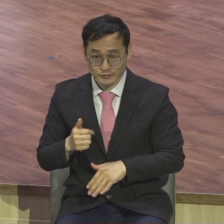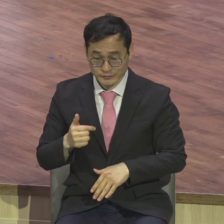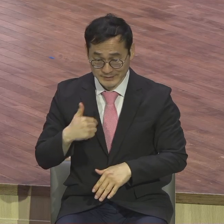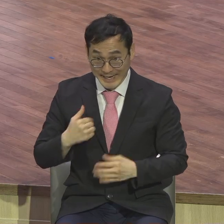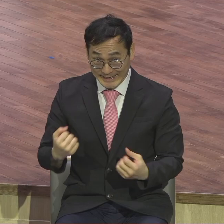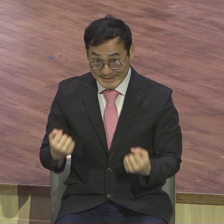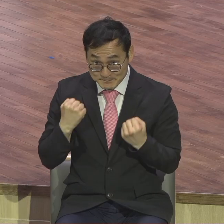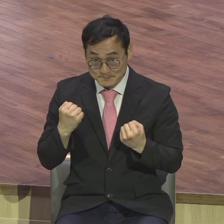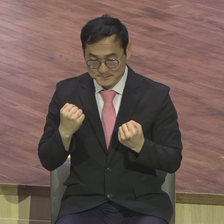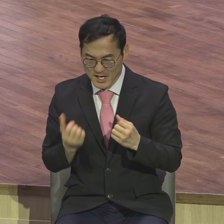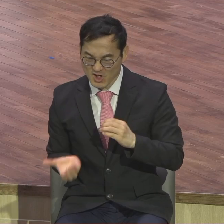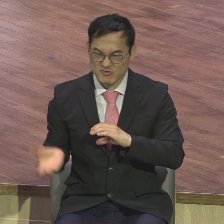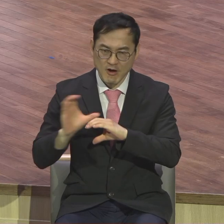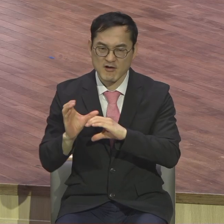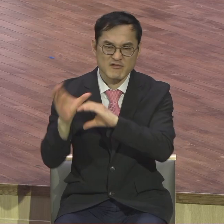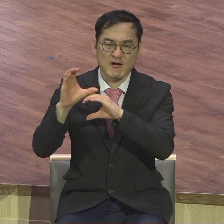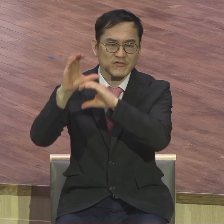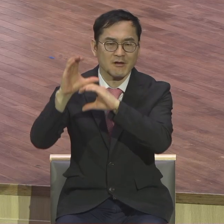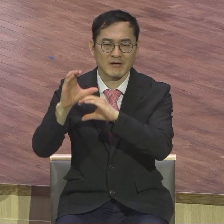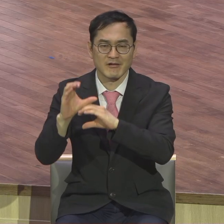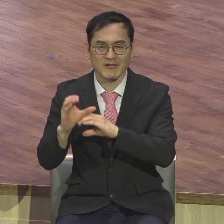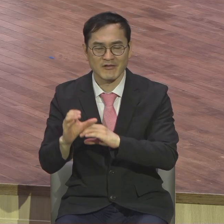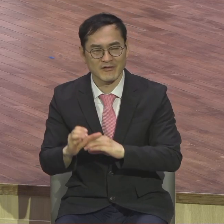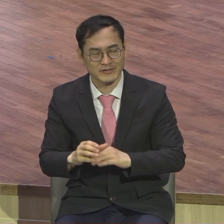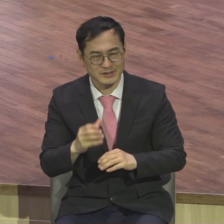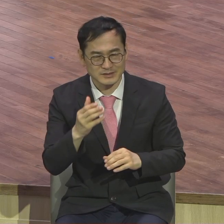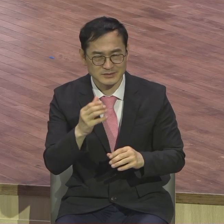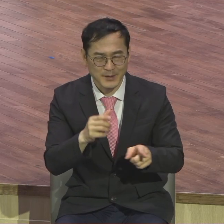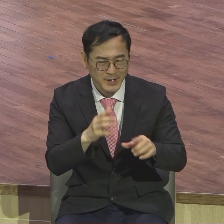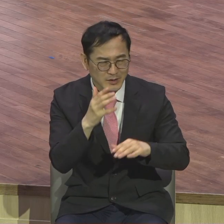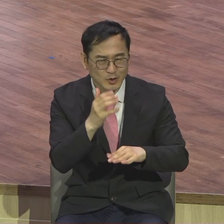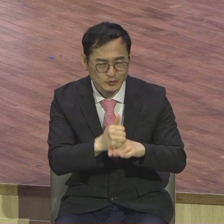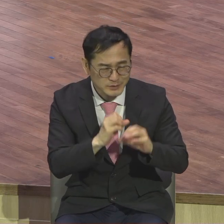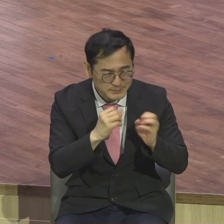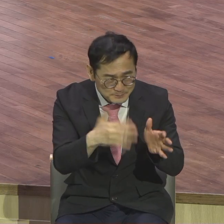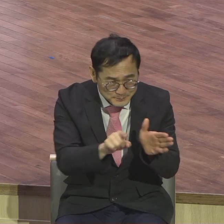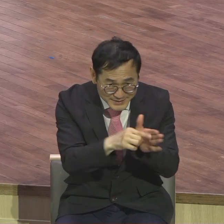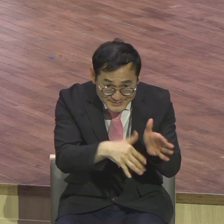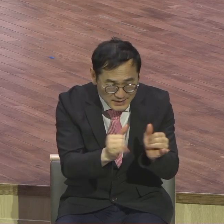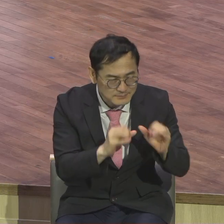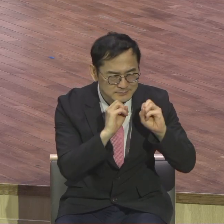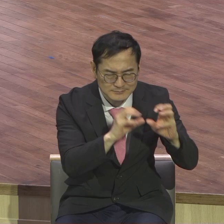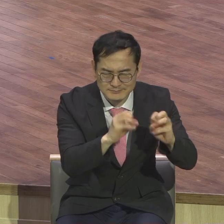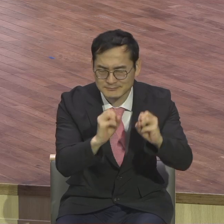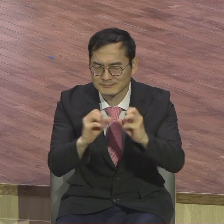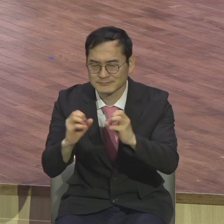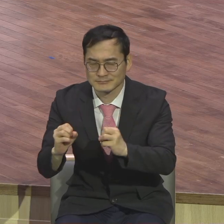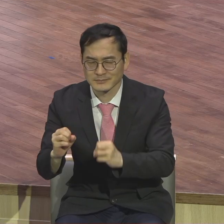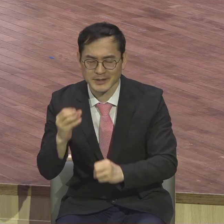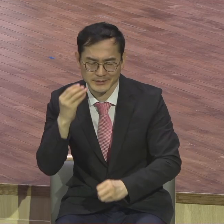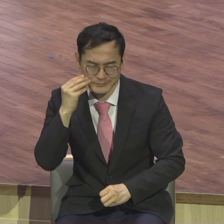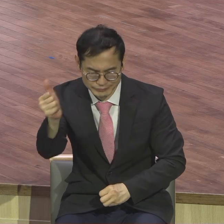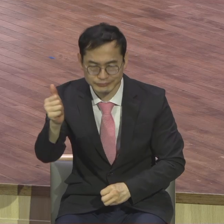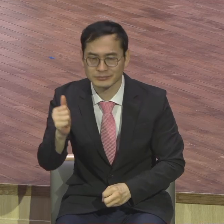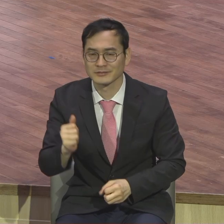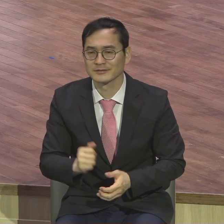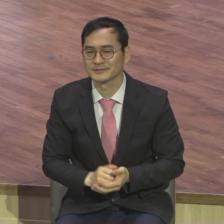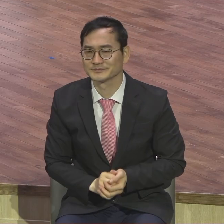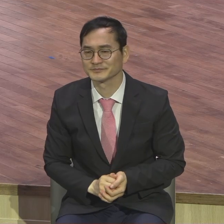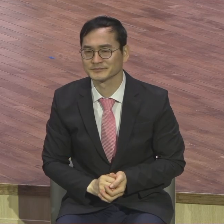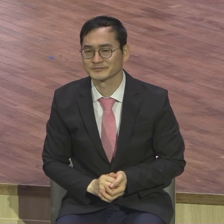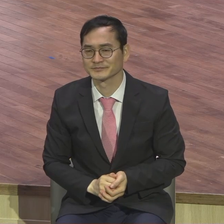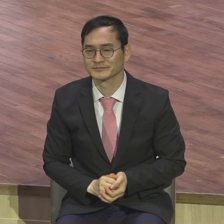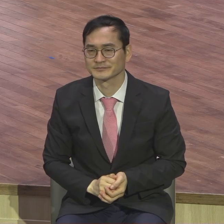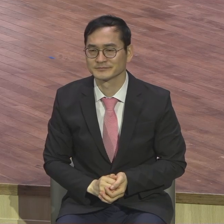이런 재미로 신앙에서 하는 거지. 이런 재미로 오늘 하늘 보좌의 축복을 누리게 되면 여러분